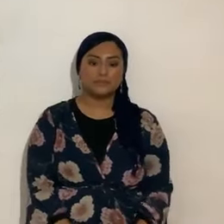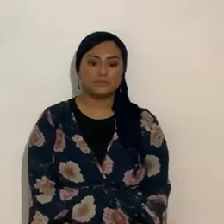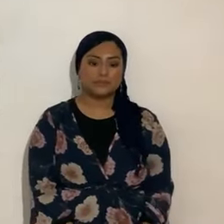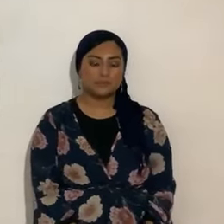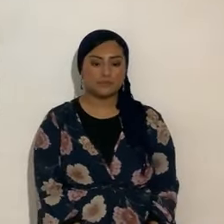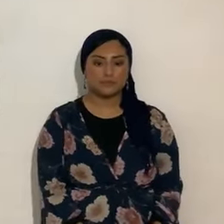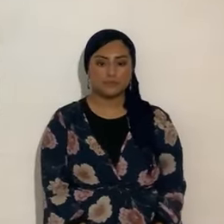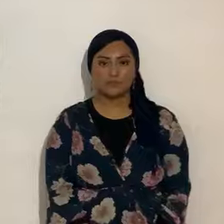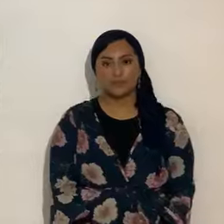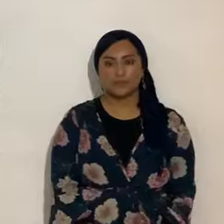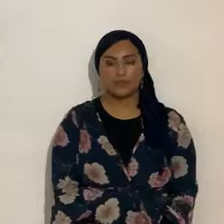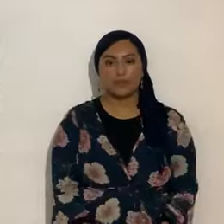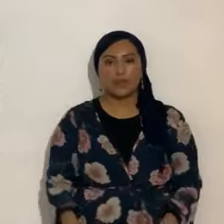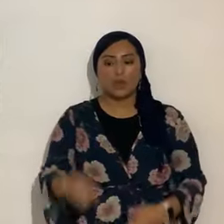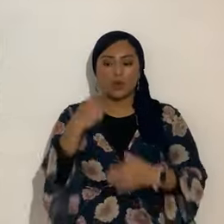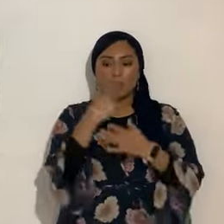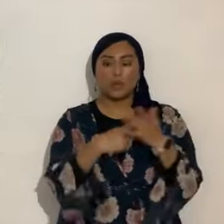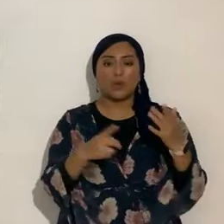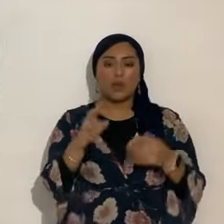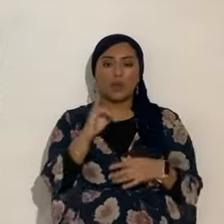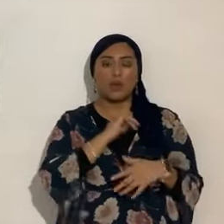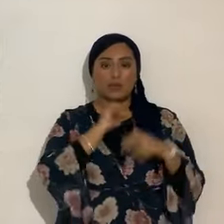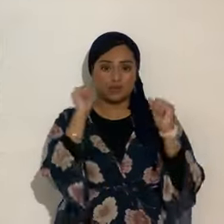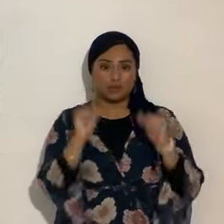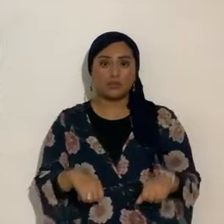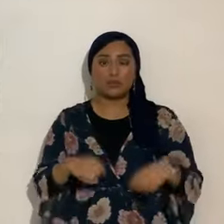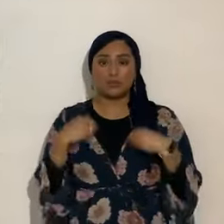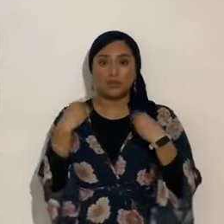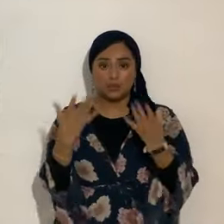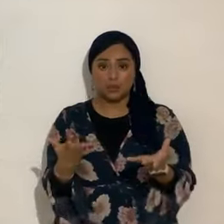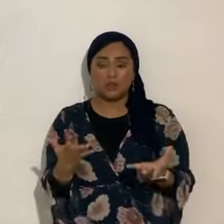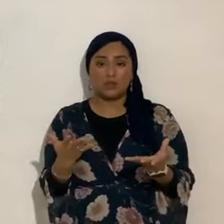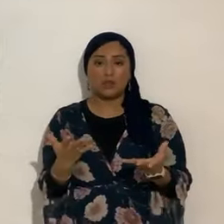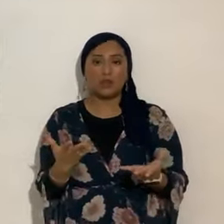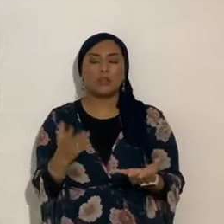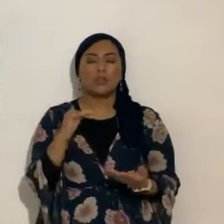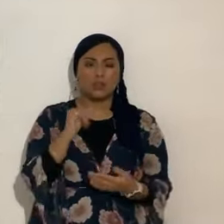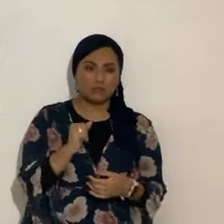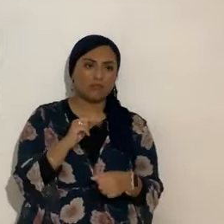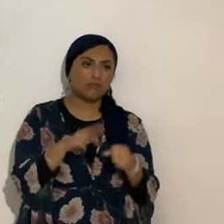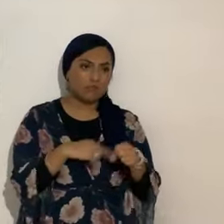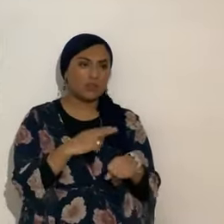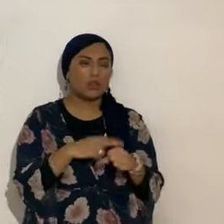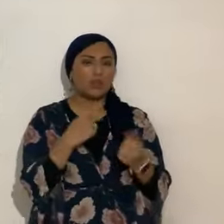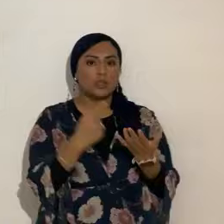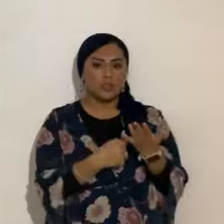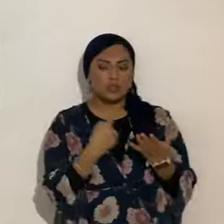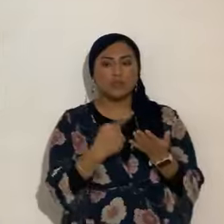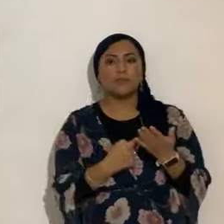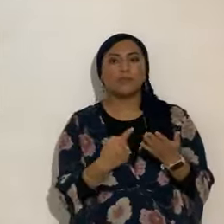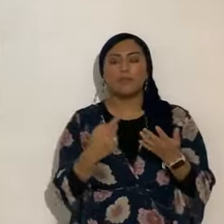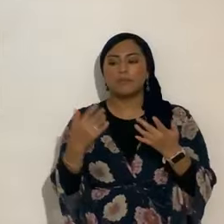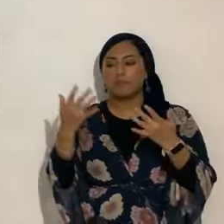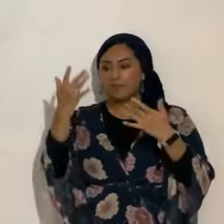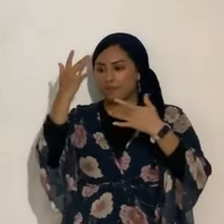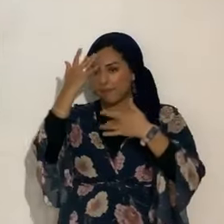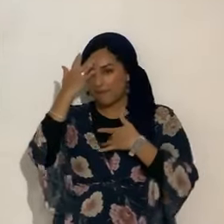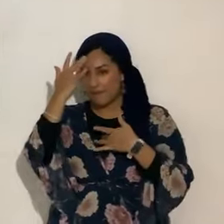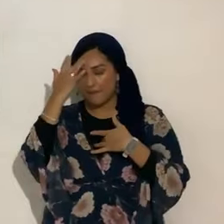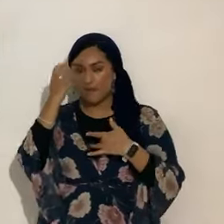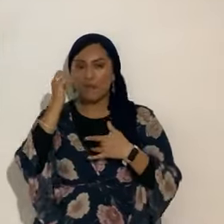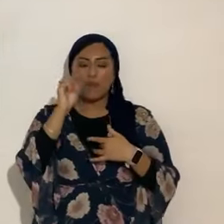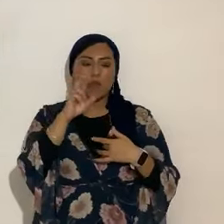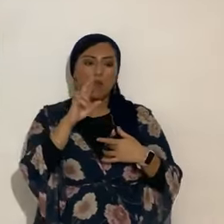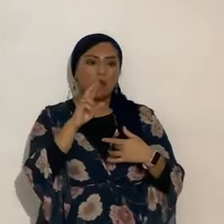entonces, lo que yo podría decir es esto. Sí es normal que de repente nos venga un resfrío o